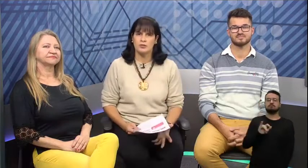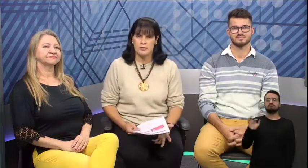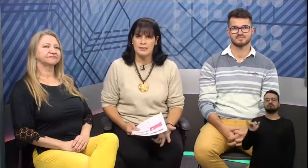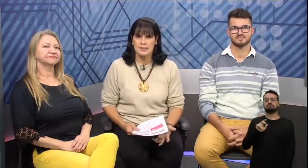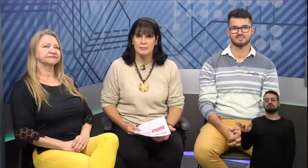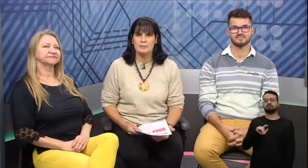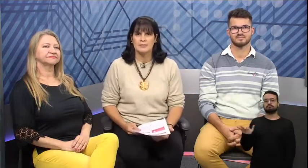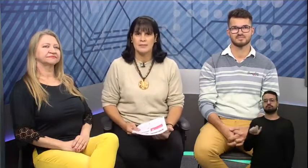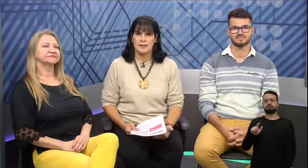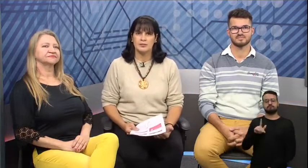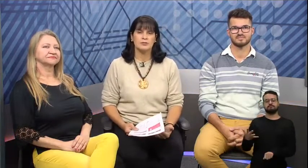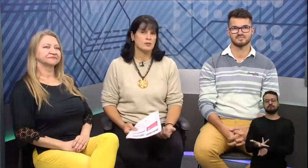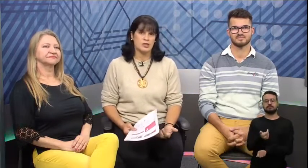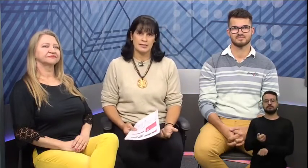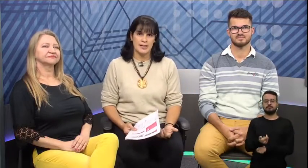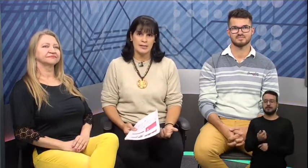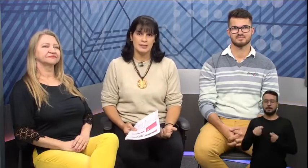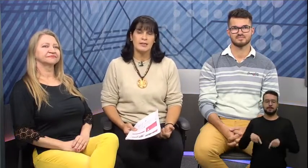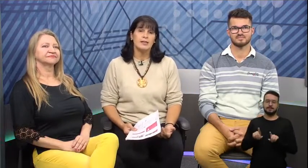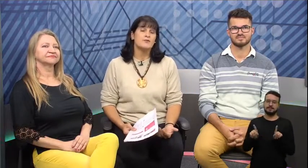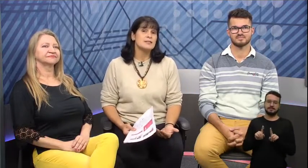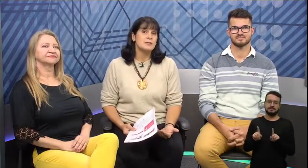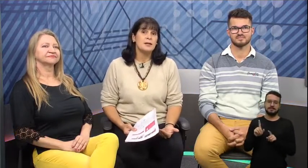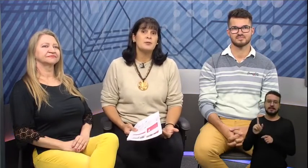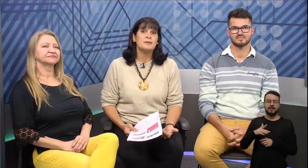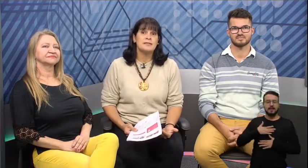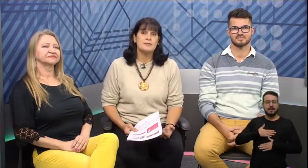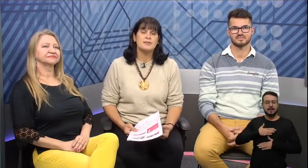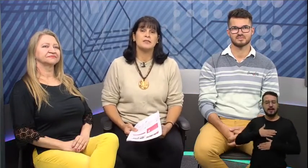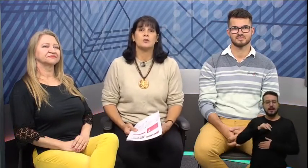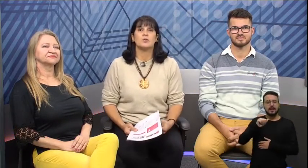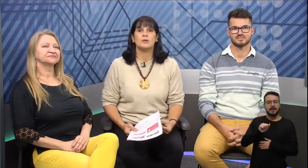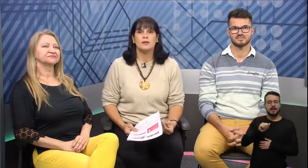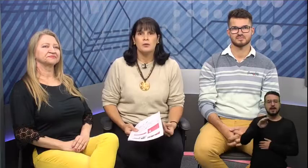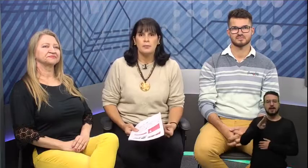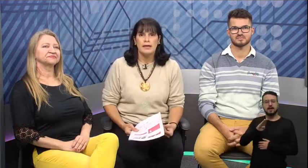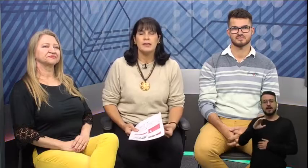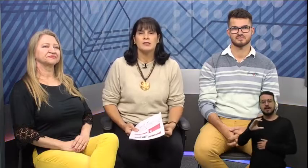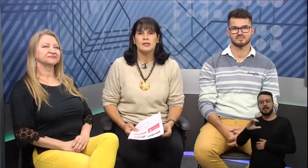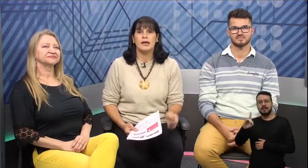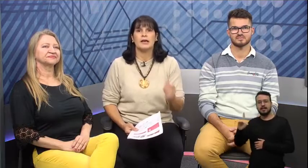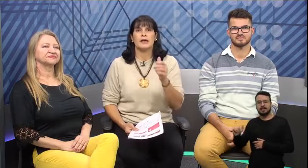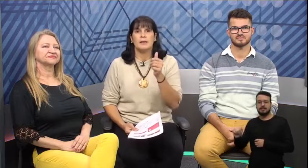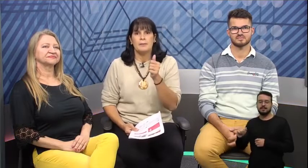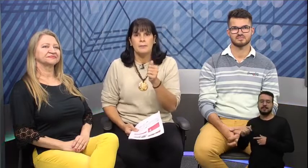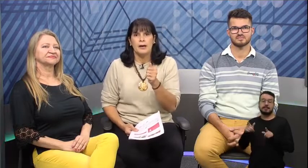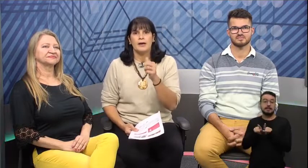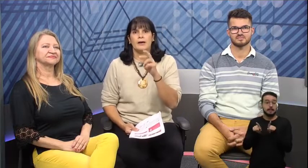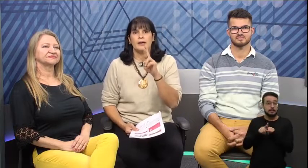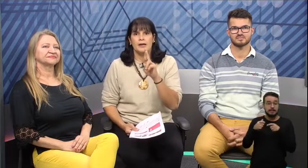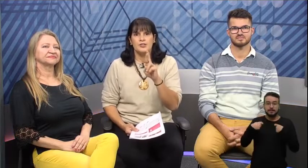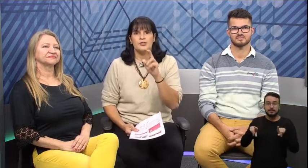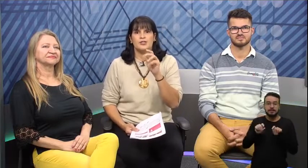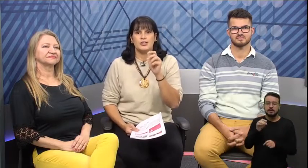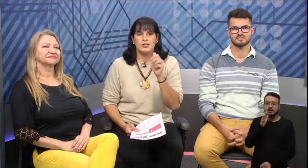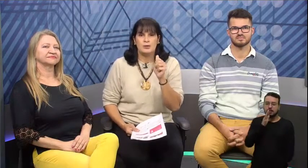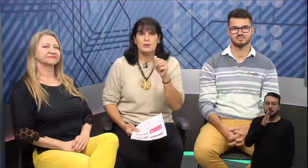coisa assim, certo? Não adianta nada. E você também não precisa fazer totalmente, né, paradinho para a